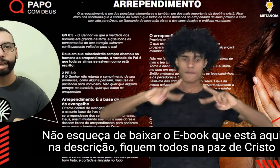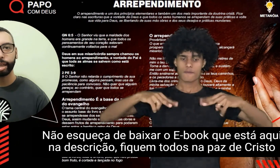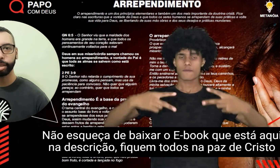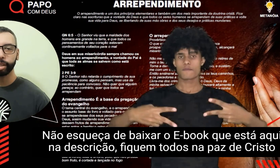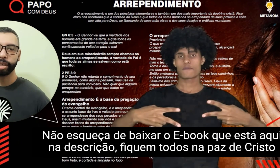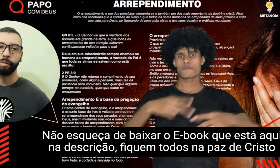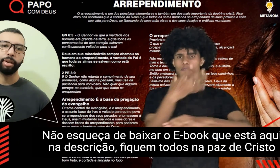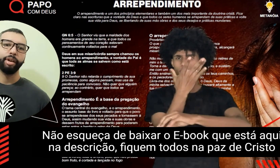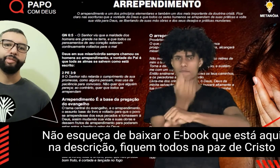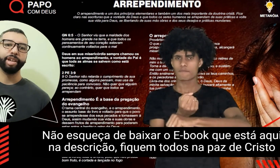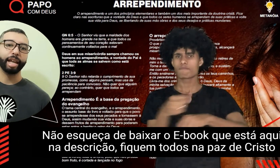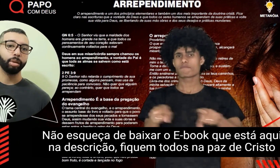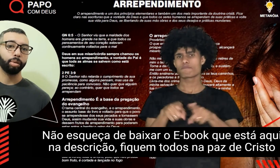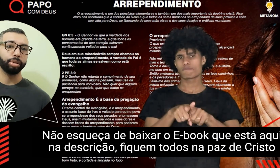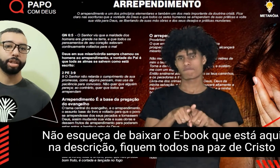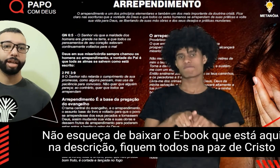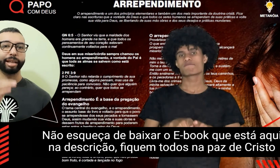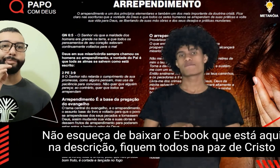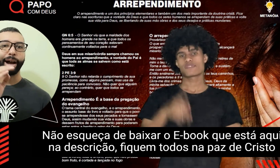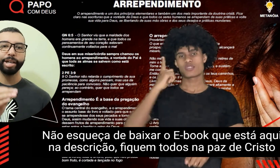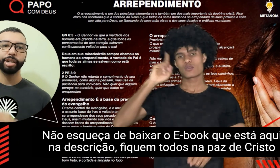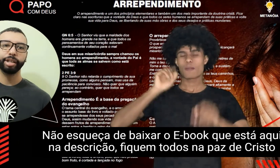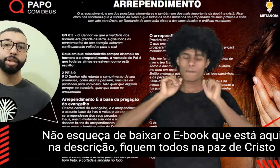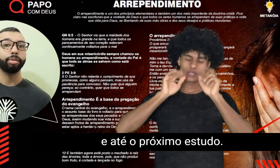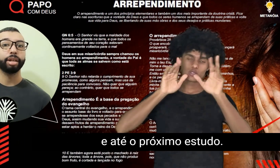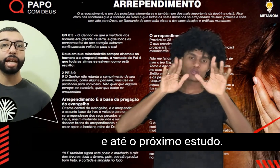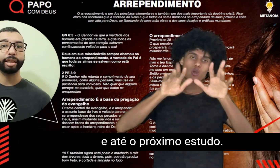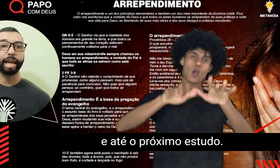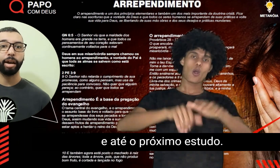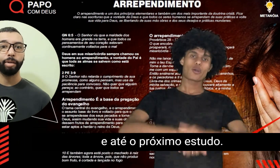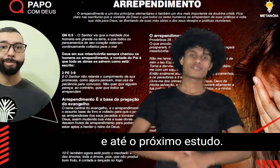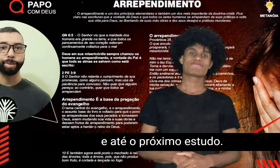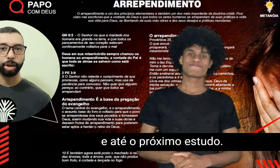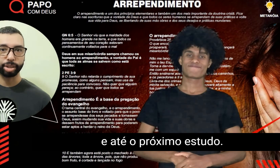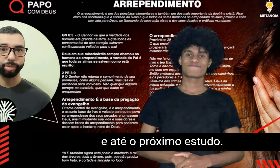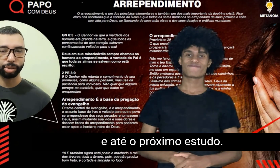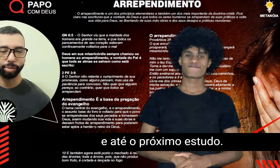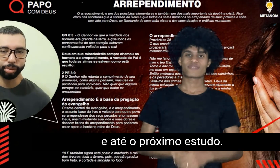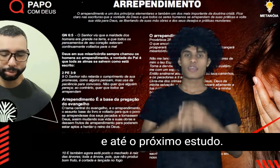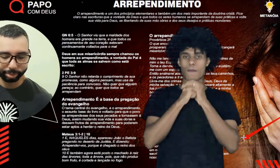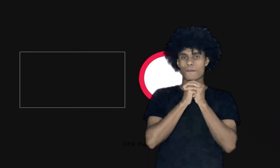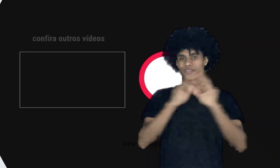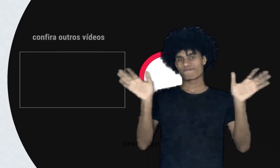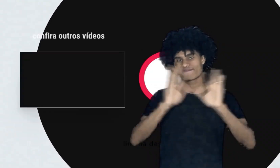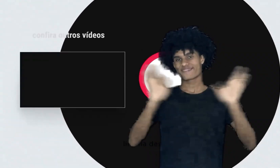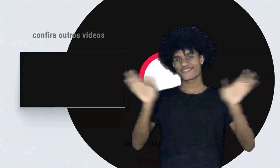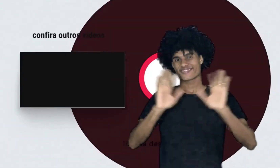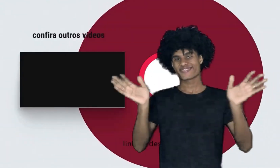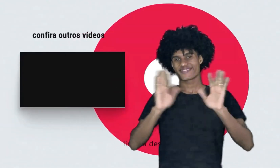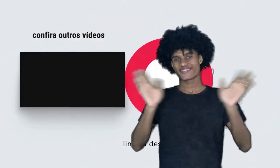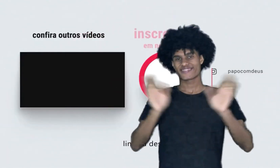está aqui na descrição. Fiquem todos na paz de Cristo e até o próximo estudo.